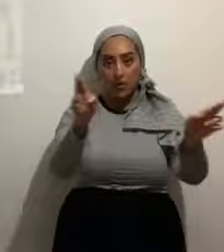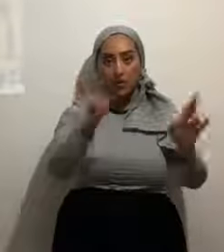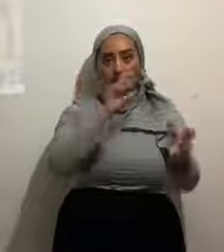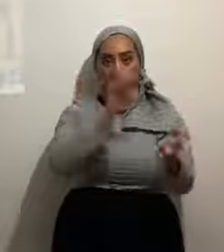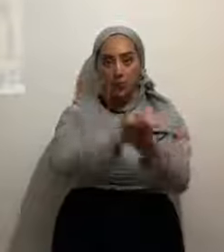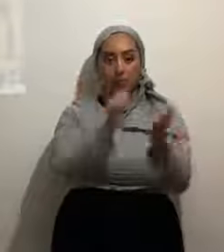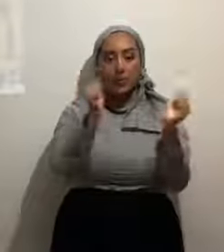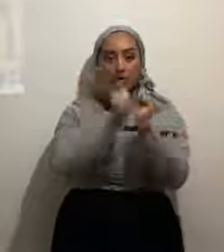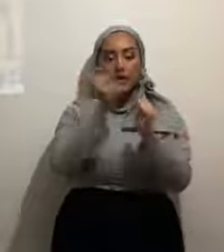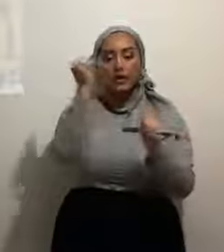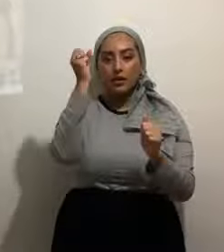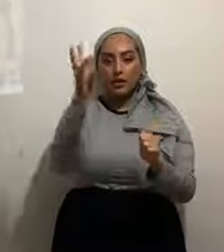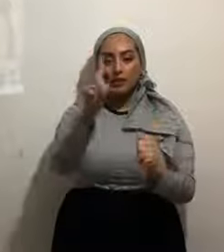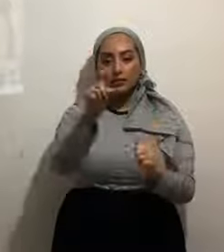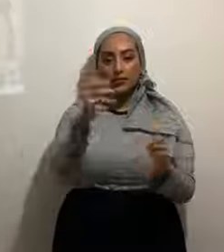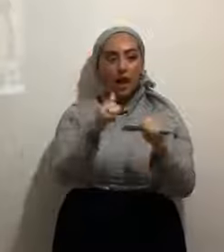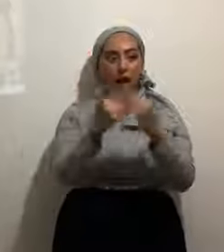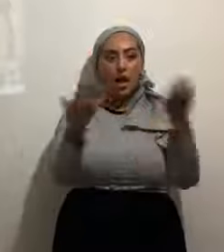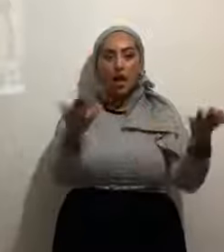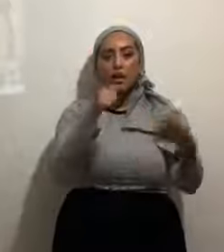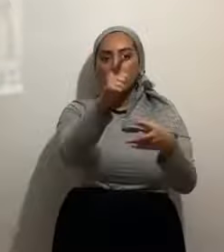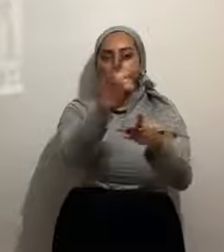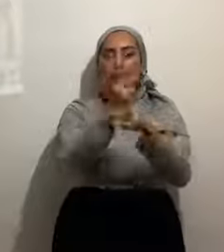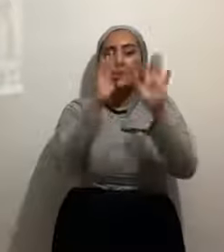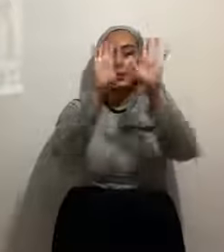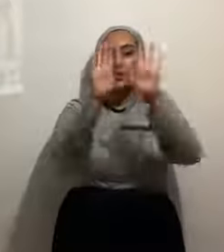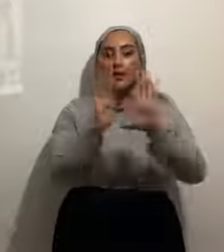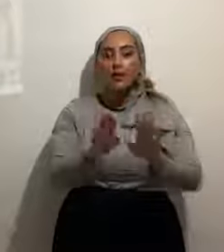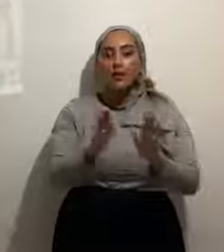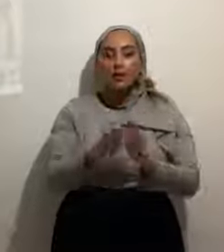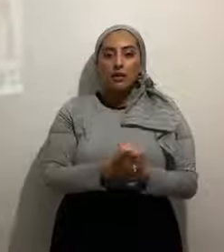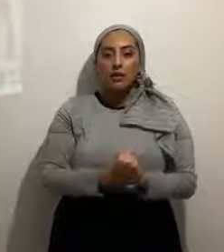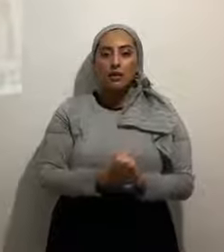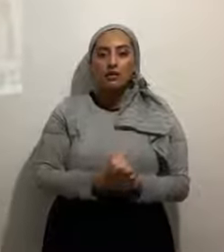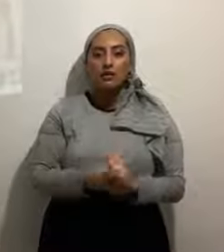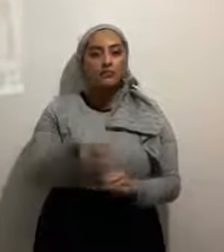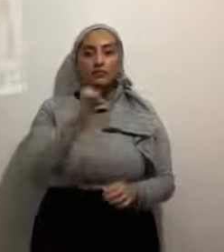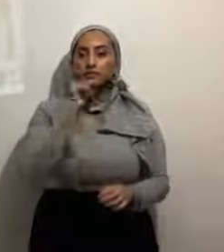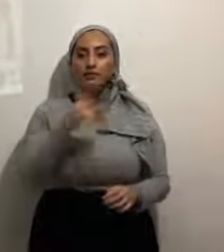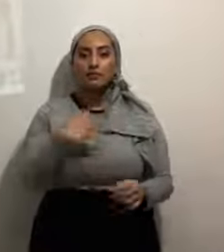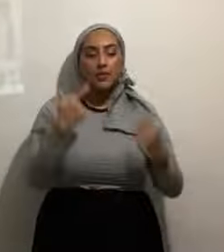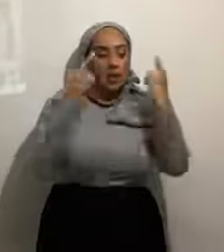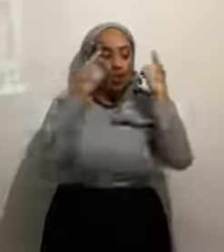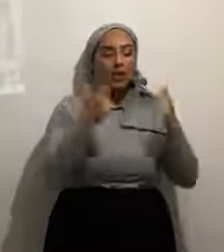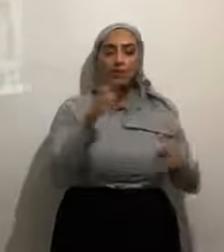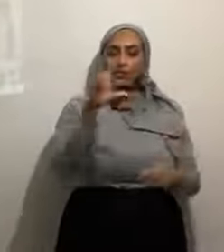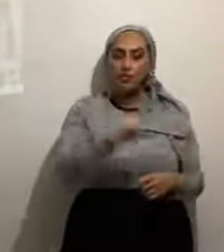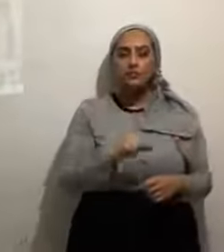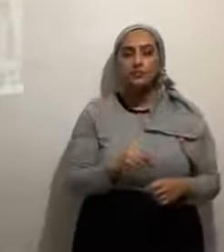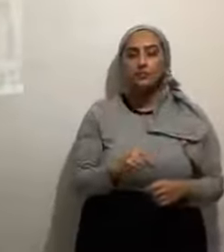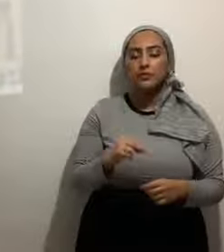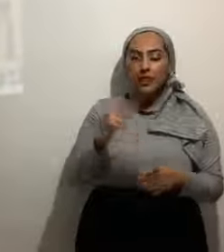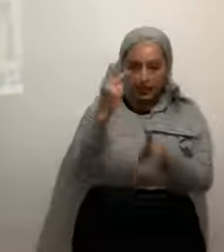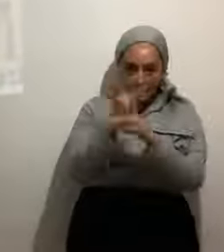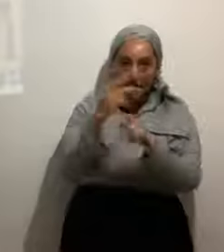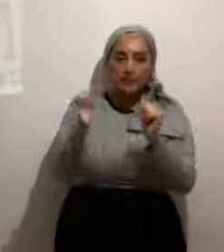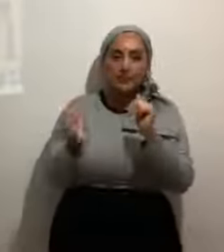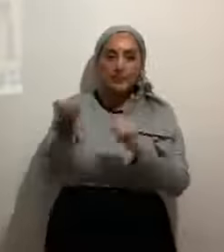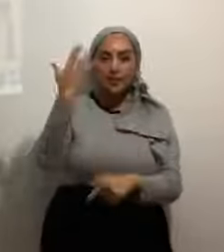Yahshua? ¿Cómo? Pues si estás guardando el domingo. No te sientas mal, si eres cristiano, rápido, guarda el Shabbat, guarda las fiestas, entra